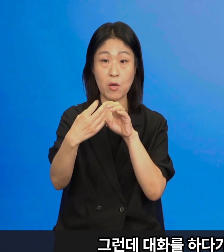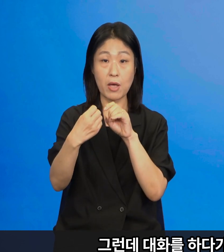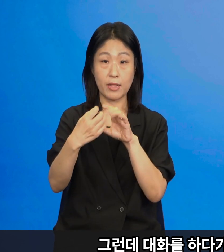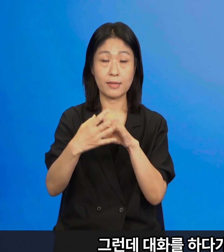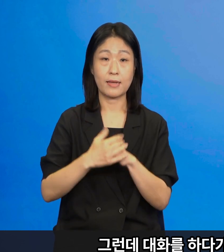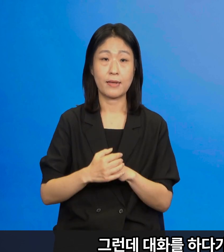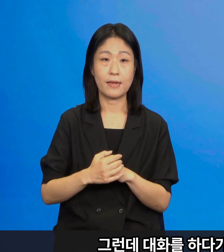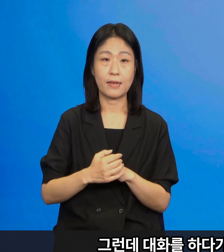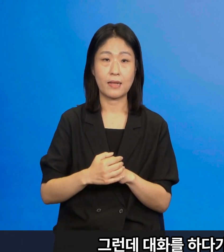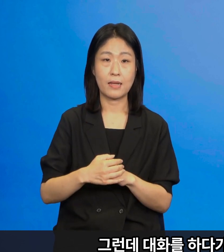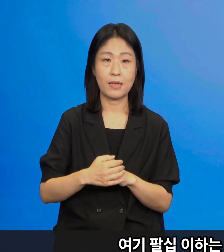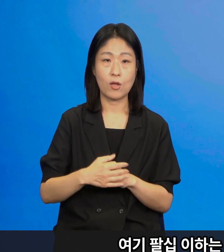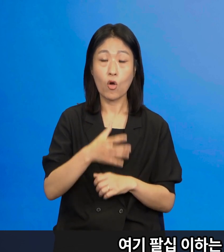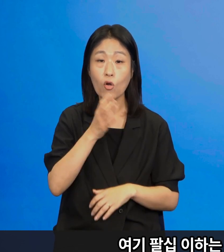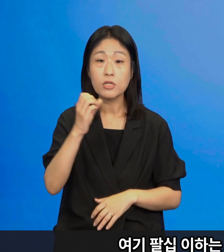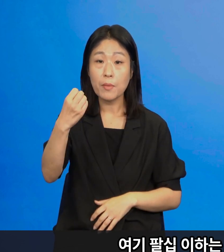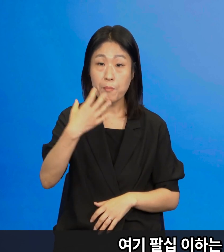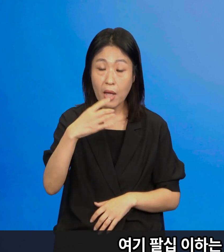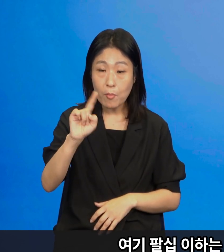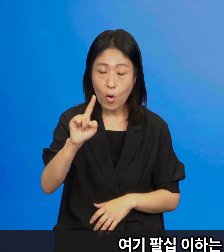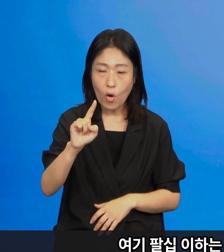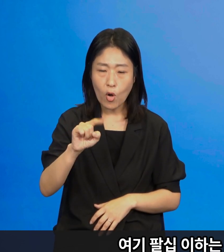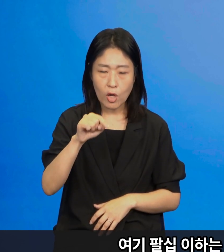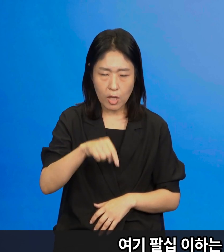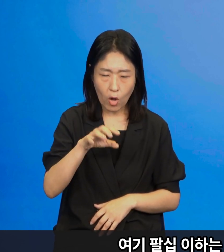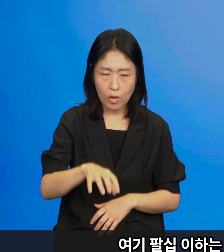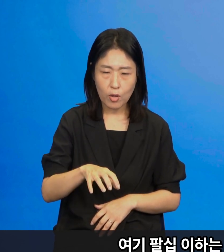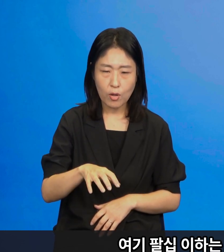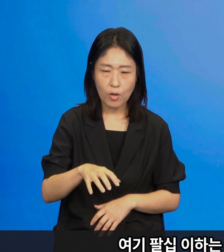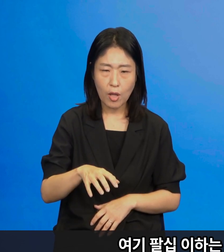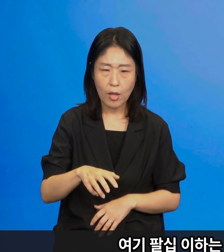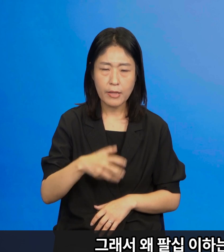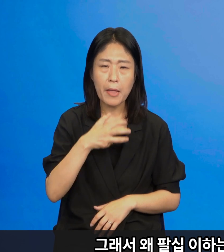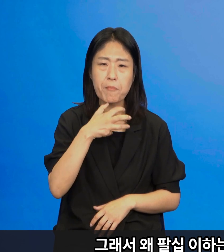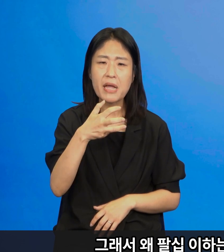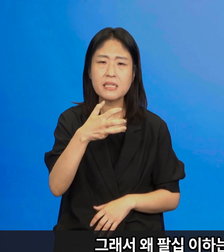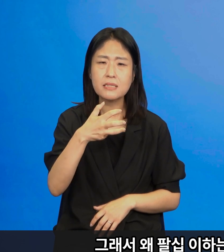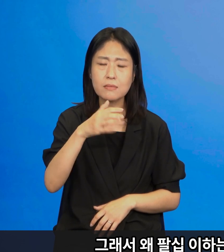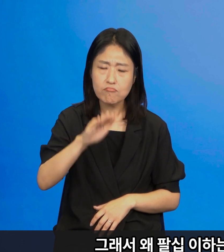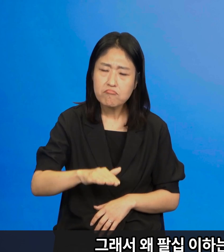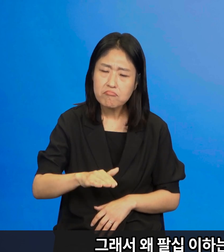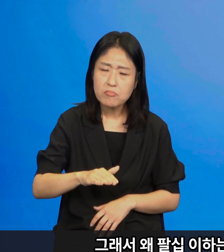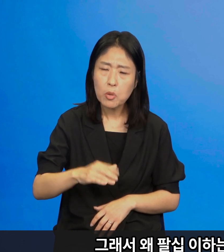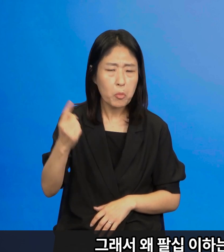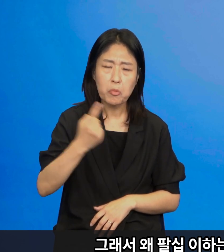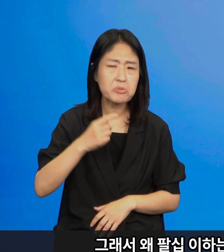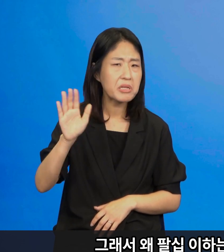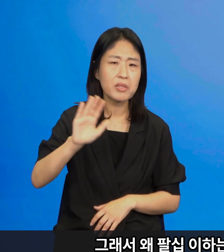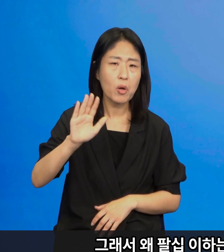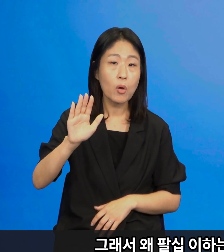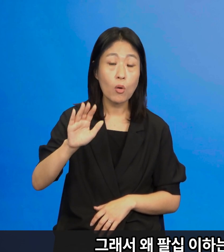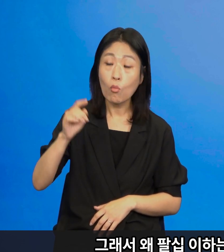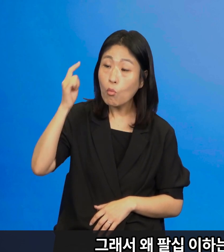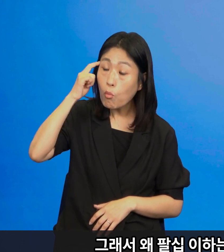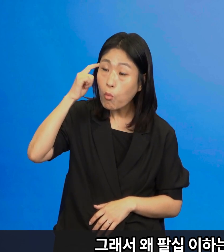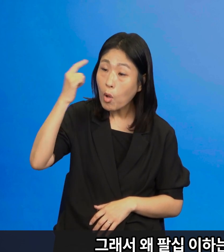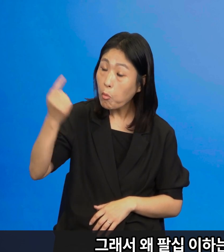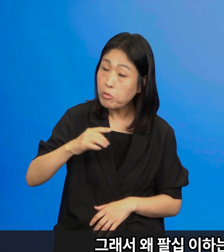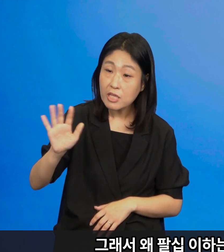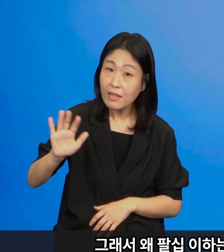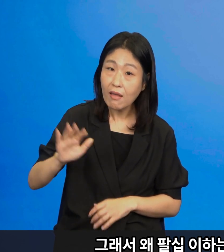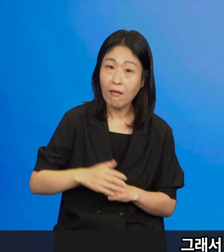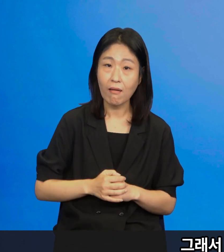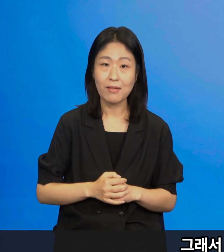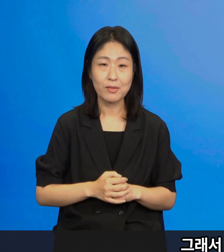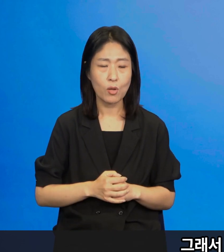한 분이 그러시는 거예요. 여기 80 이하는 안 와, 그러시는 거예요. 그래서 왜 80 이하는 안 와요? 오면 밥해야